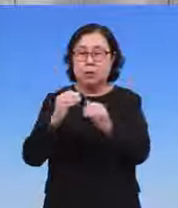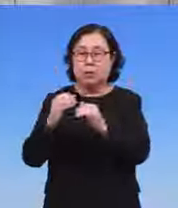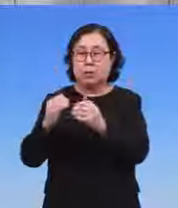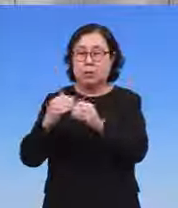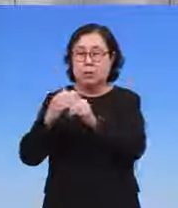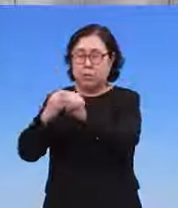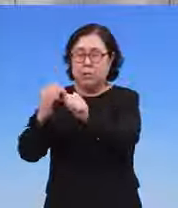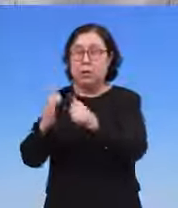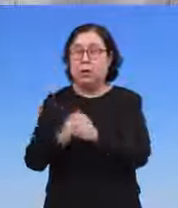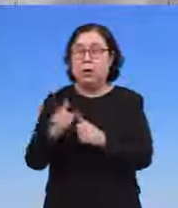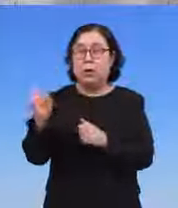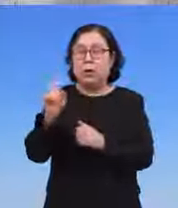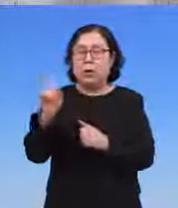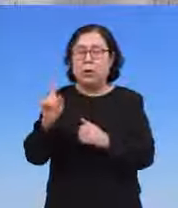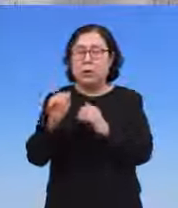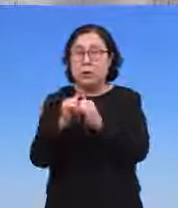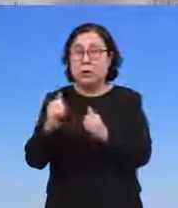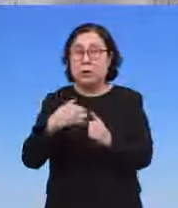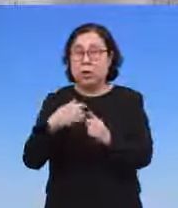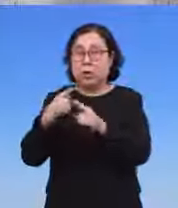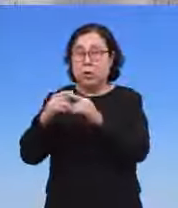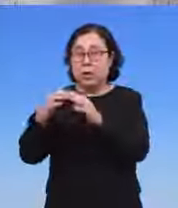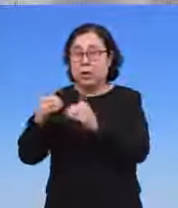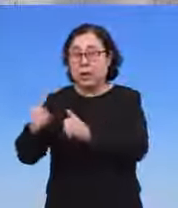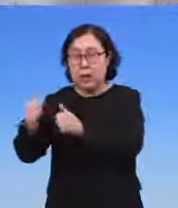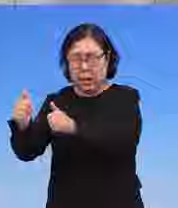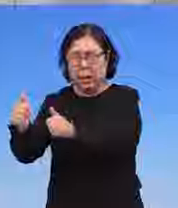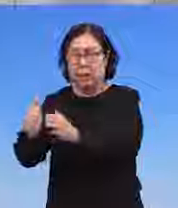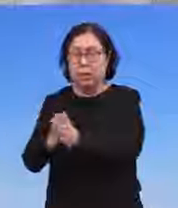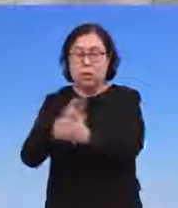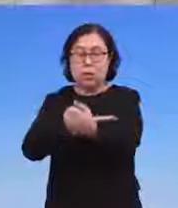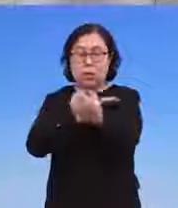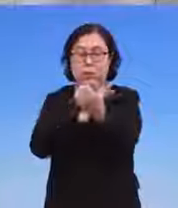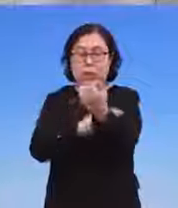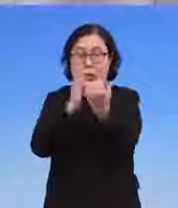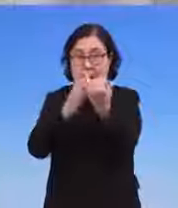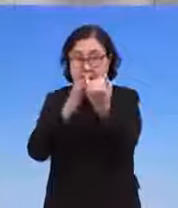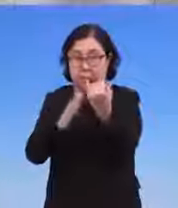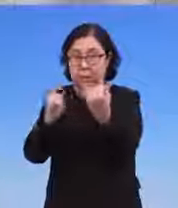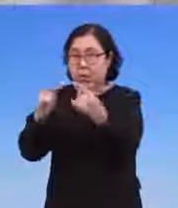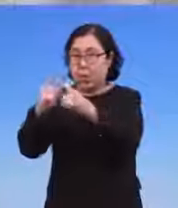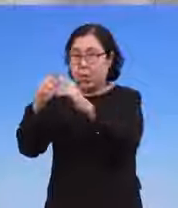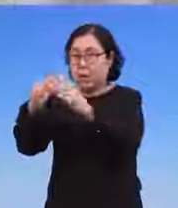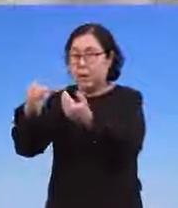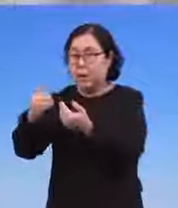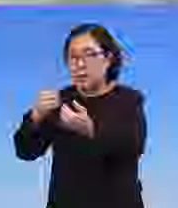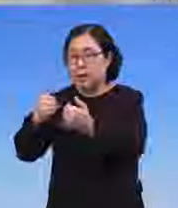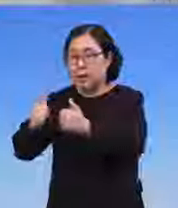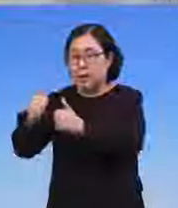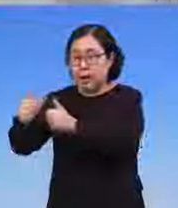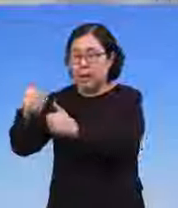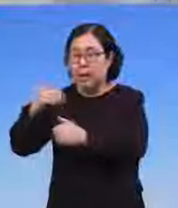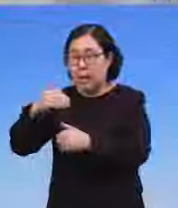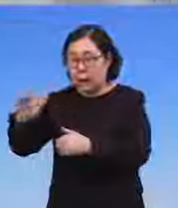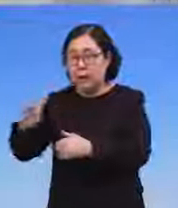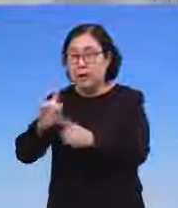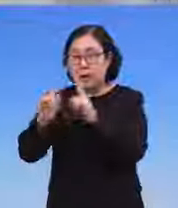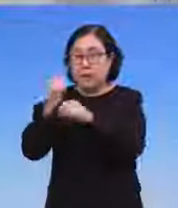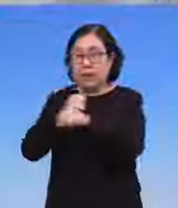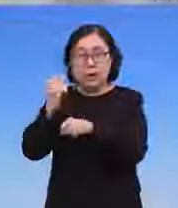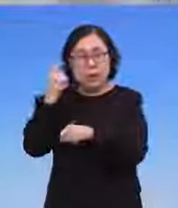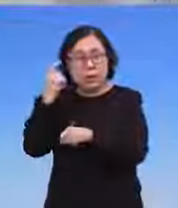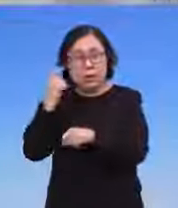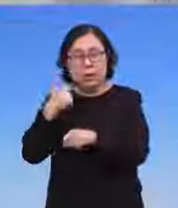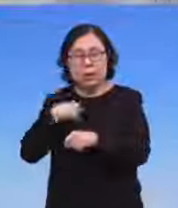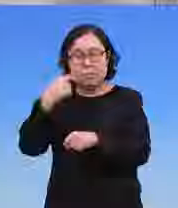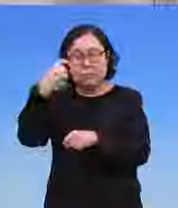하는 동안에 어느 집사님이 목사님 나 이제 이 교회에 따라가기로 했습니다. 어느 권사님이 목사님 내 이 교회 따라가기로 했습니다. 한 번도